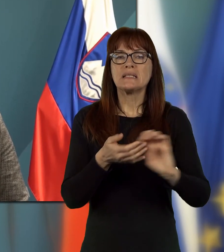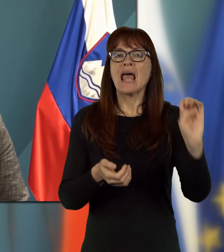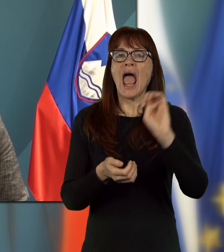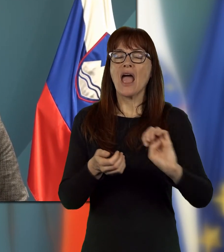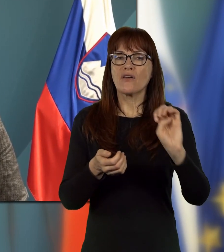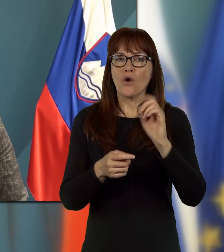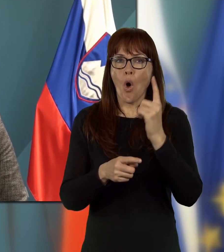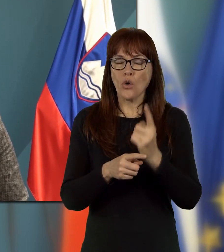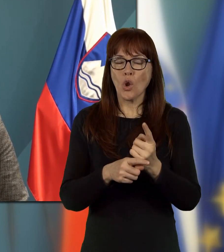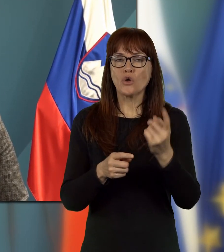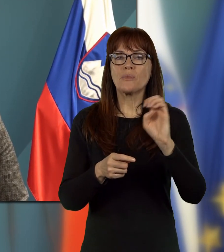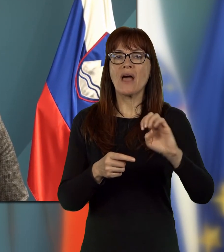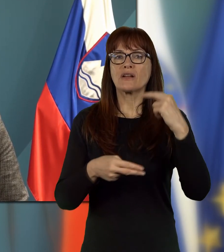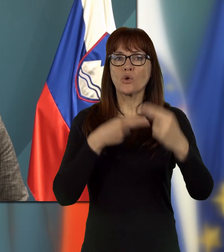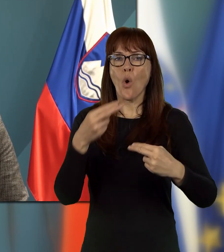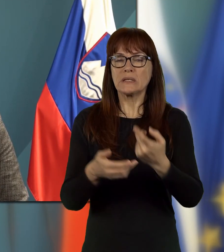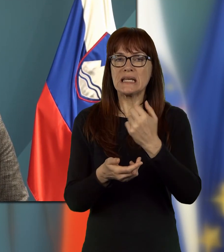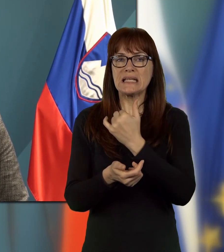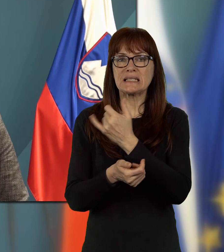v odločbi Evropske komisije iz leta